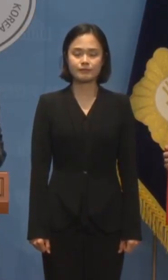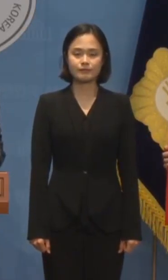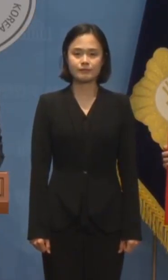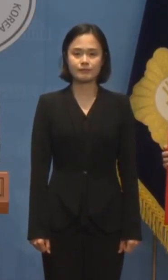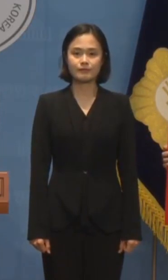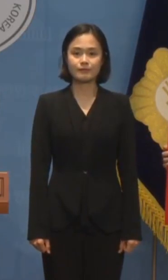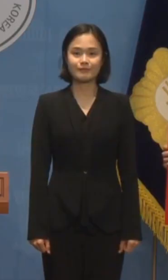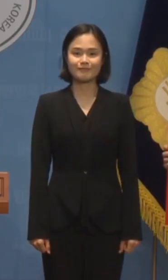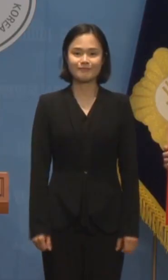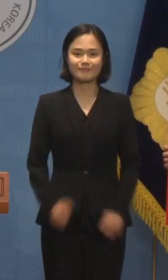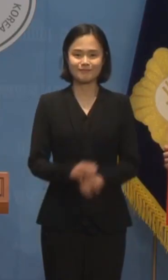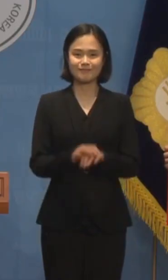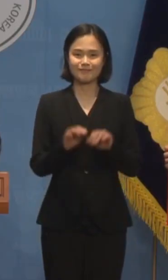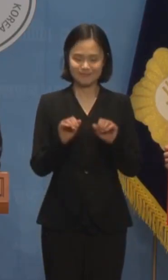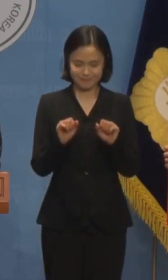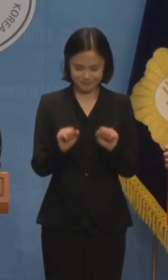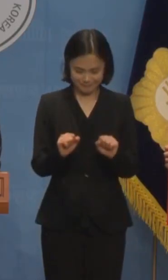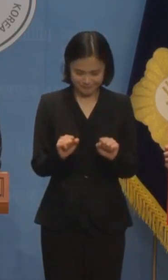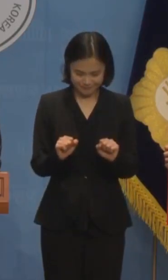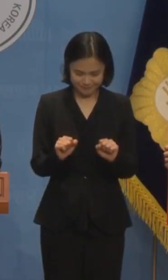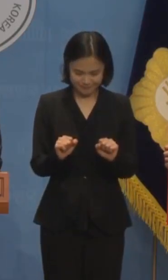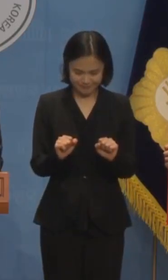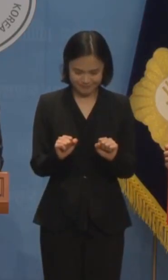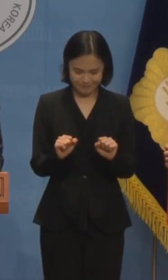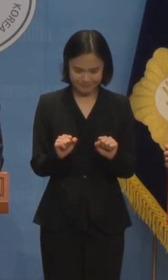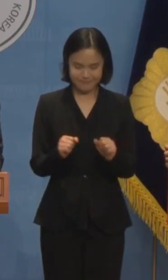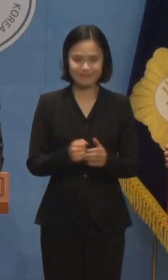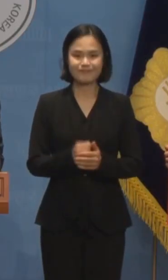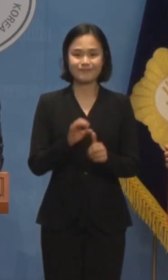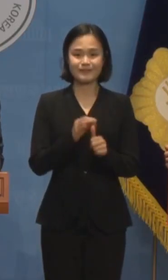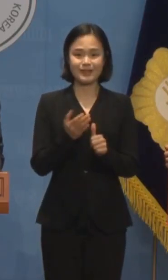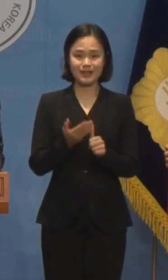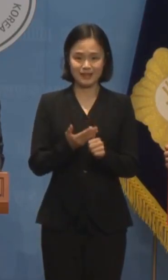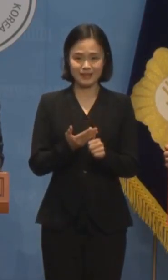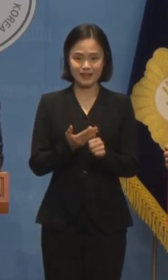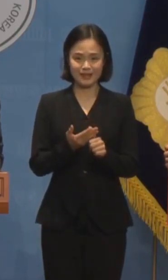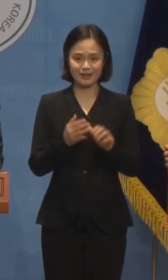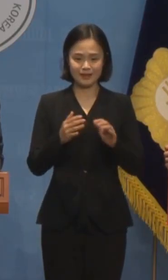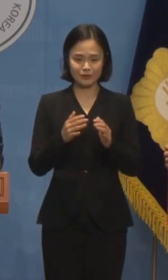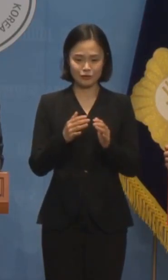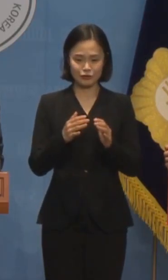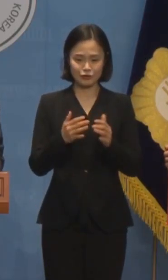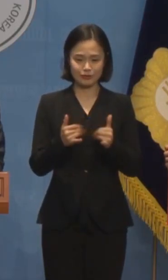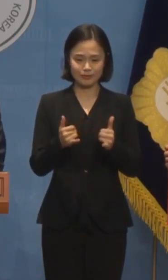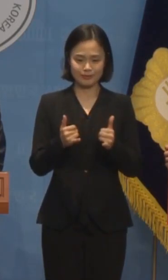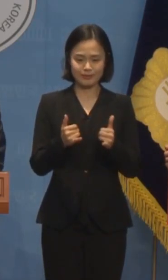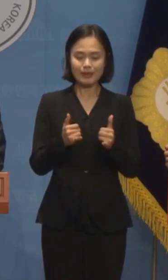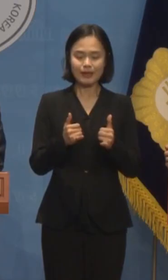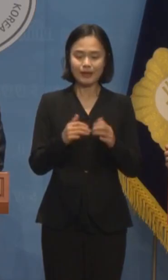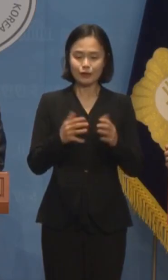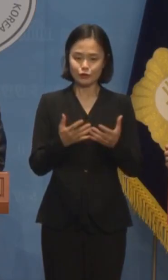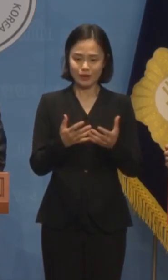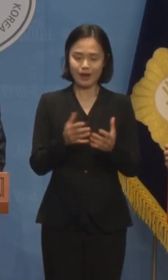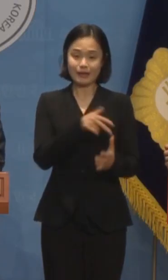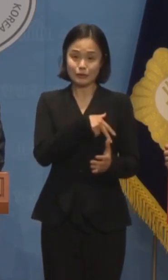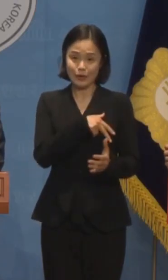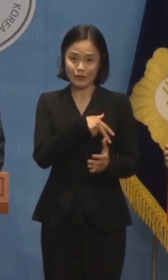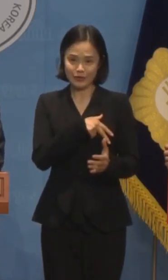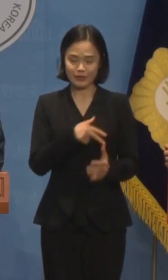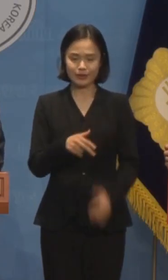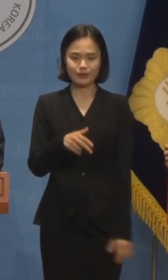예, 인사드리겠습니다. 안양 마랑구 출신 국회의원 강덕구 의원입니다. 오늘